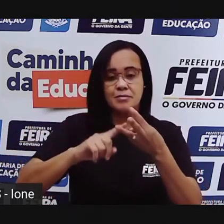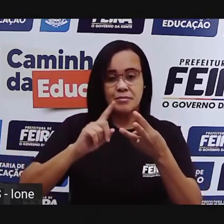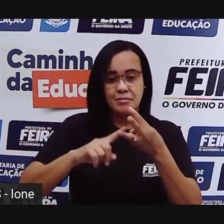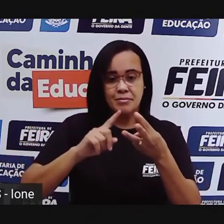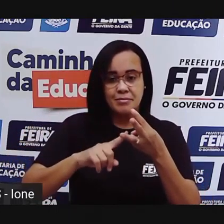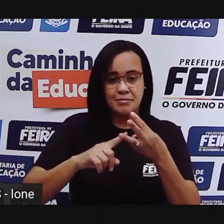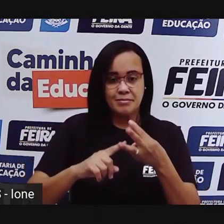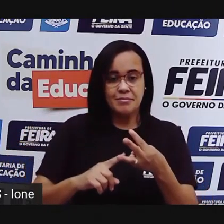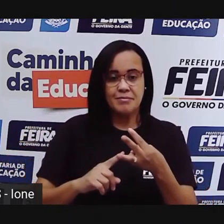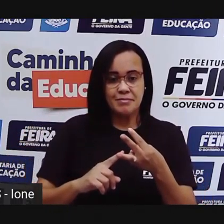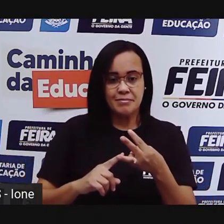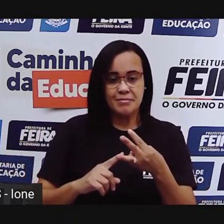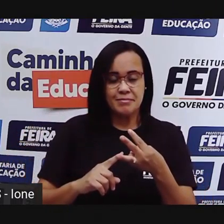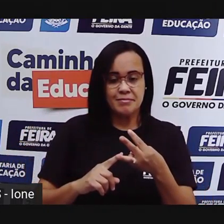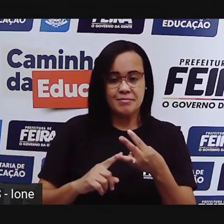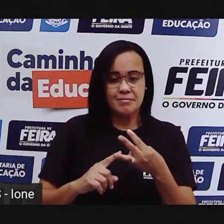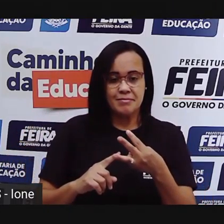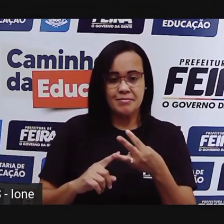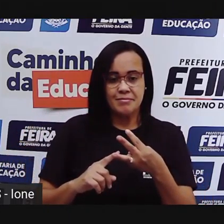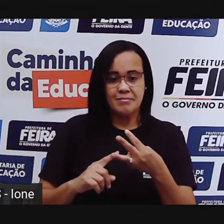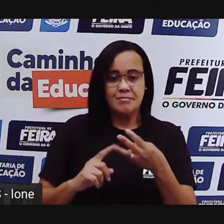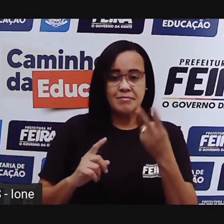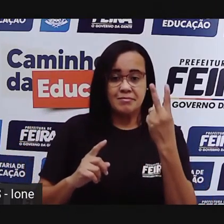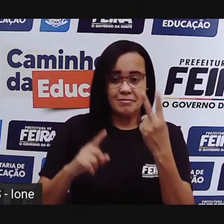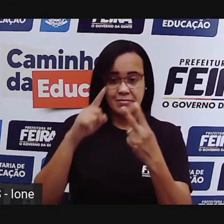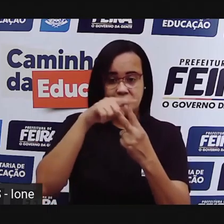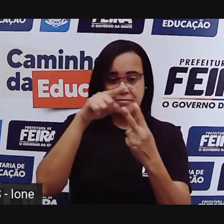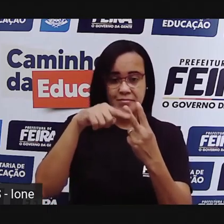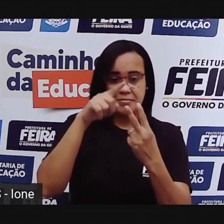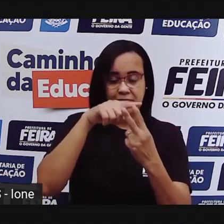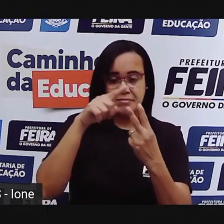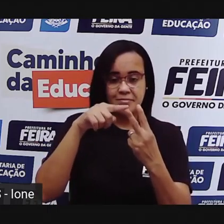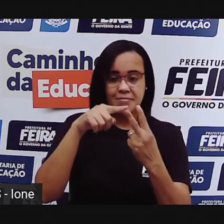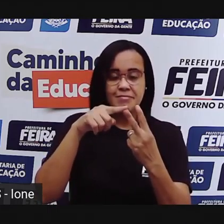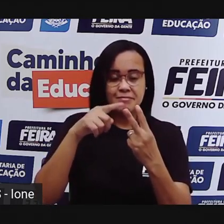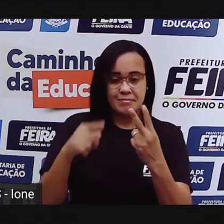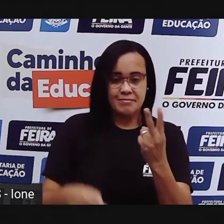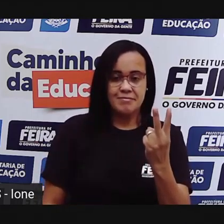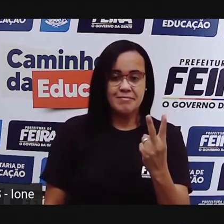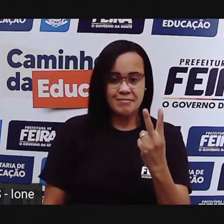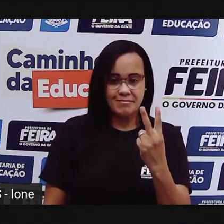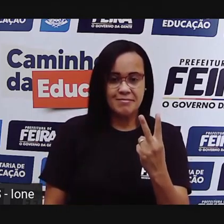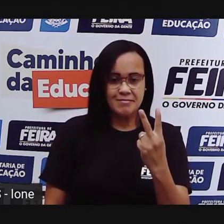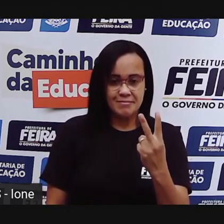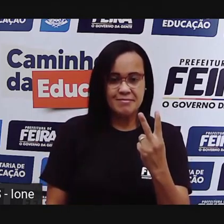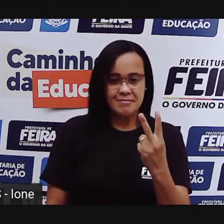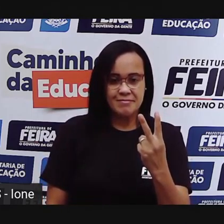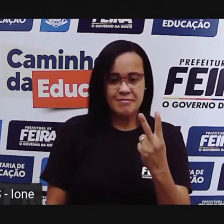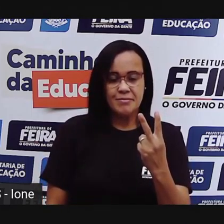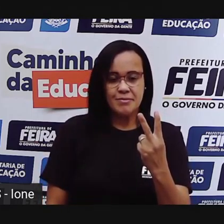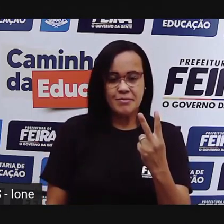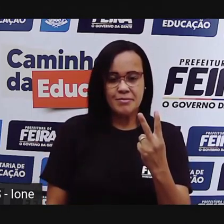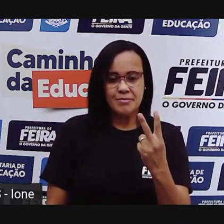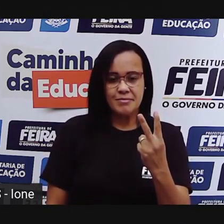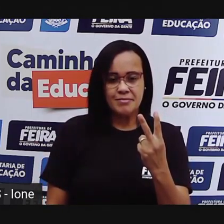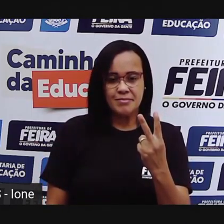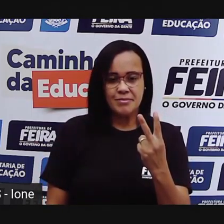vamos lá, vai escolhendo e vai colocando as tiras assim, ó, esticadinhas em cima da mesa, tá